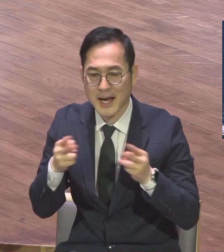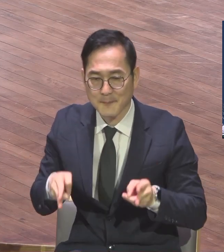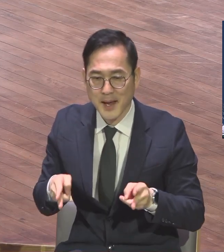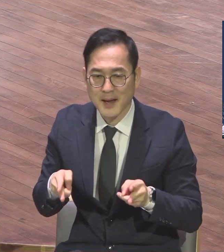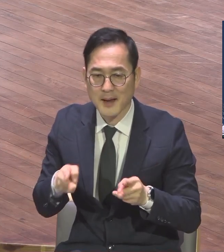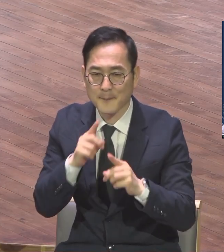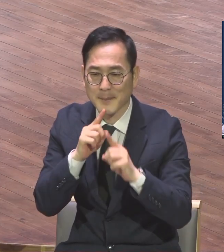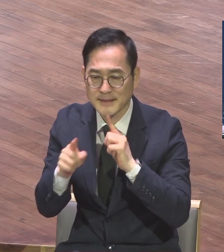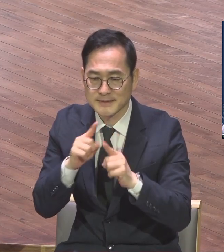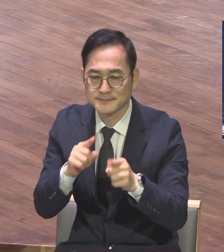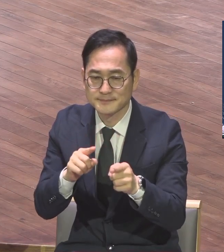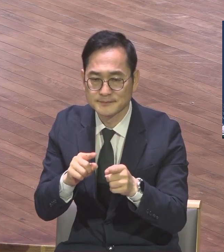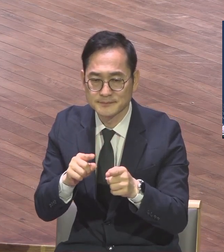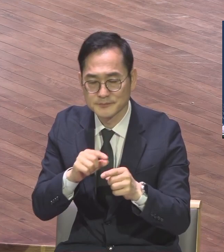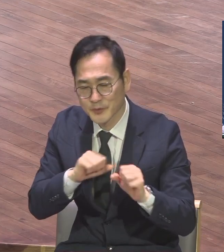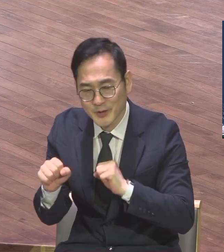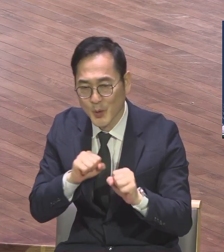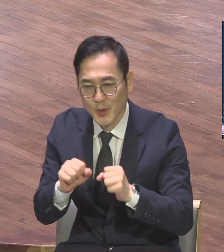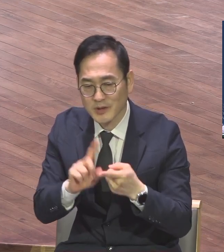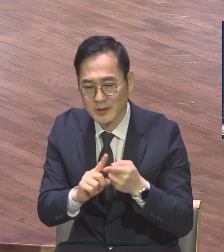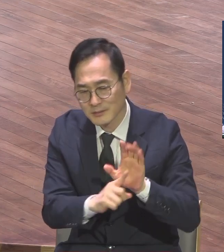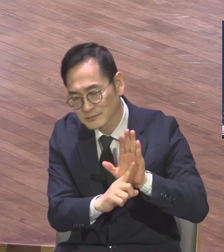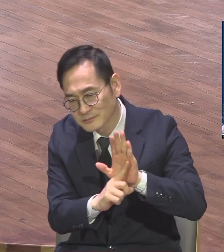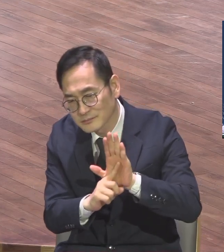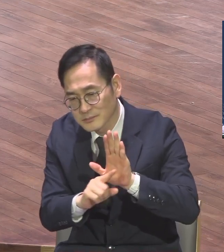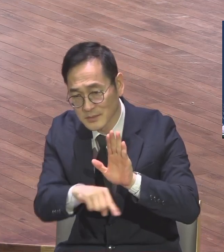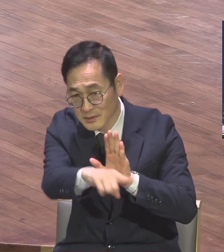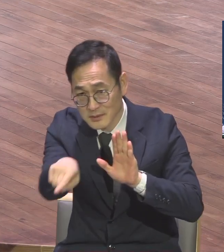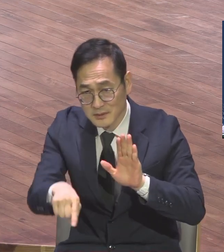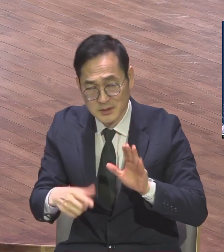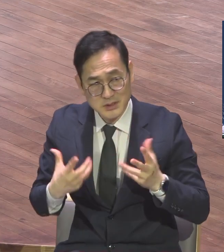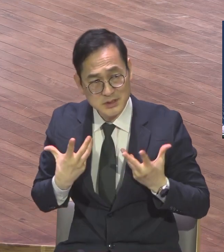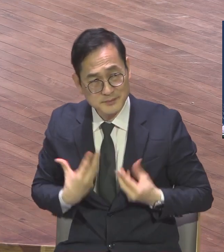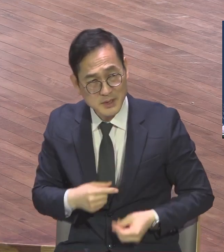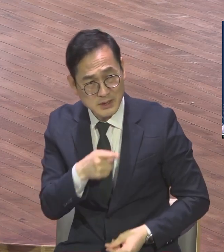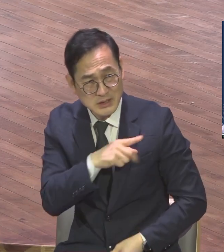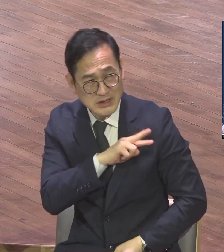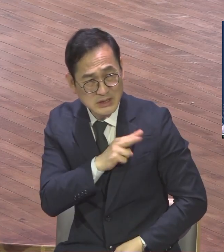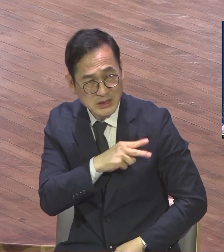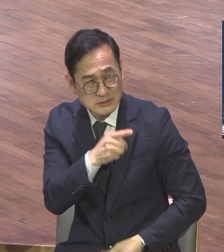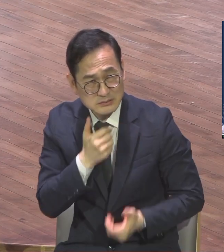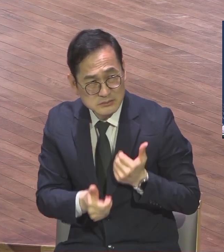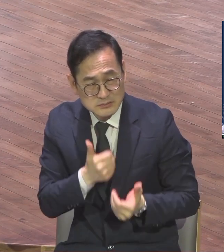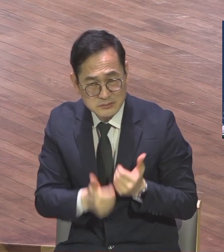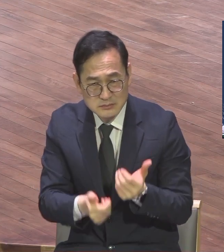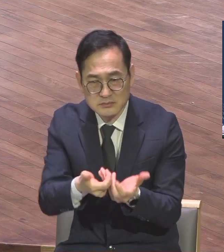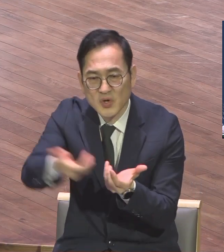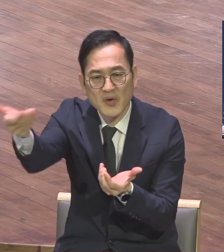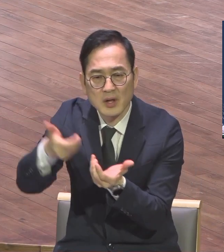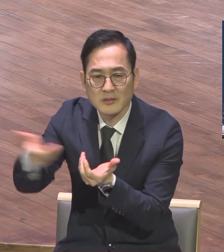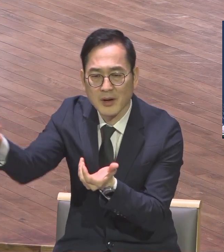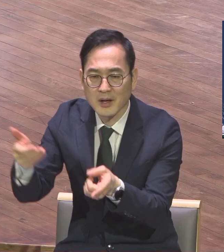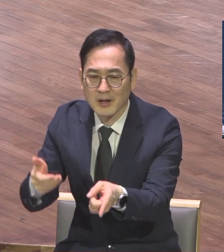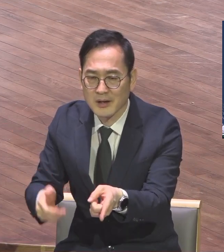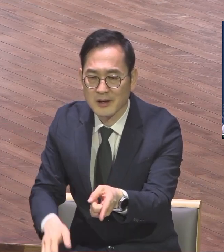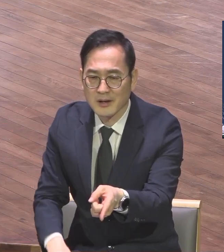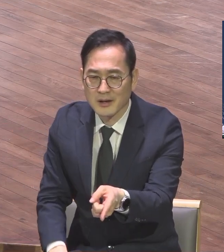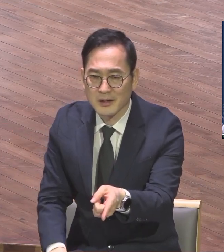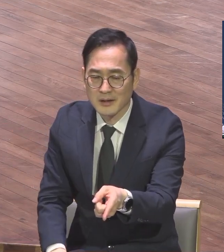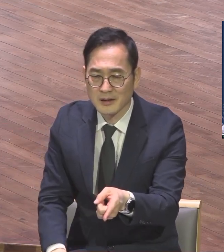일어났습니다. 상당수의 중직자 가정들이 교회를 떠나게 됐고 또 목회